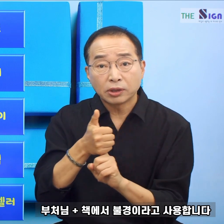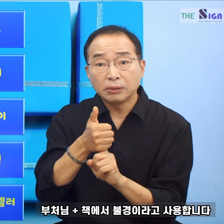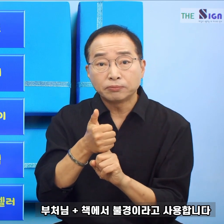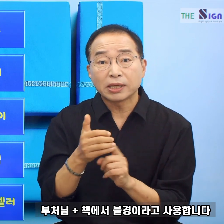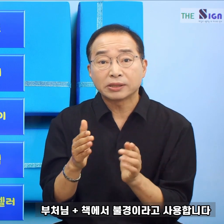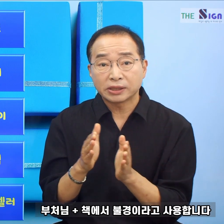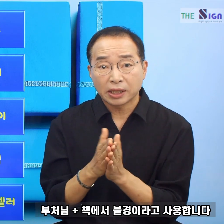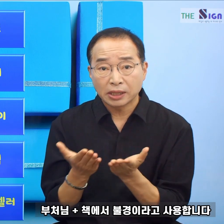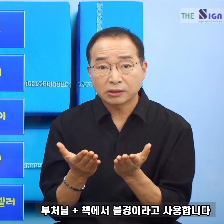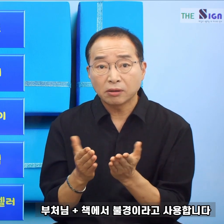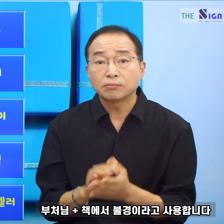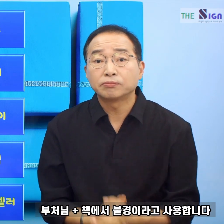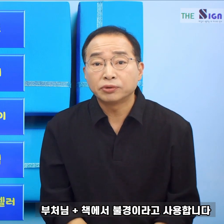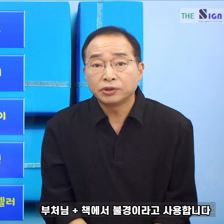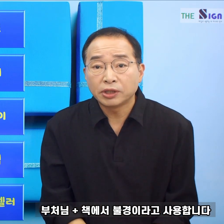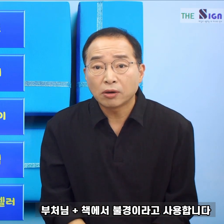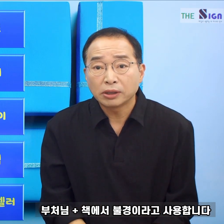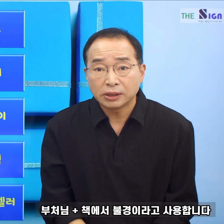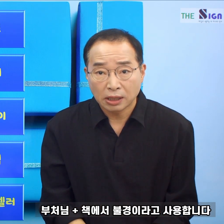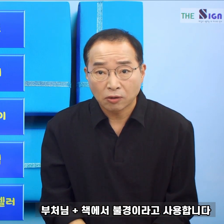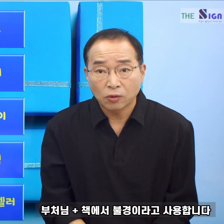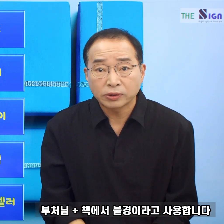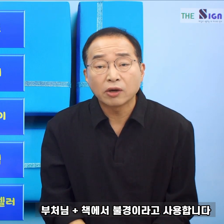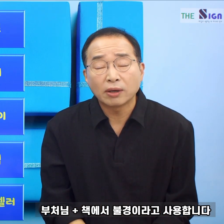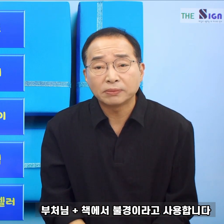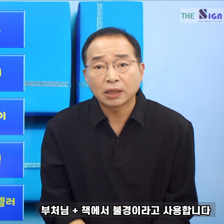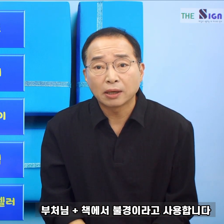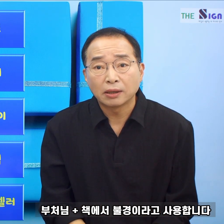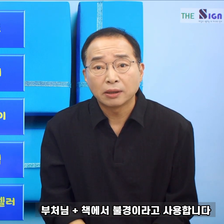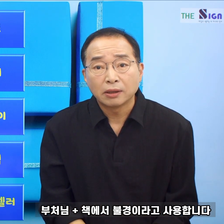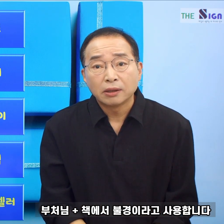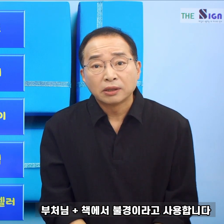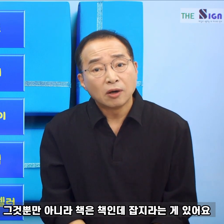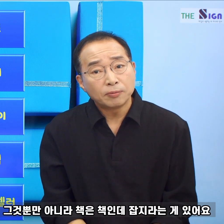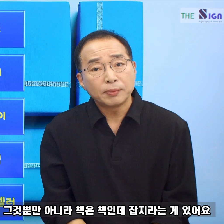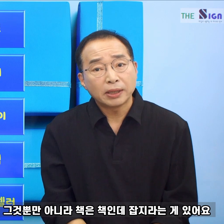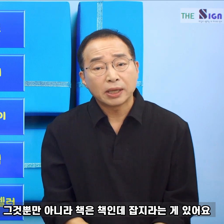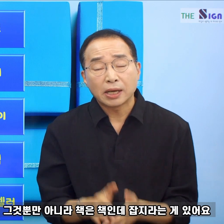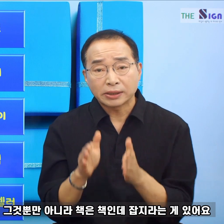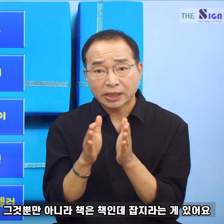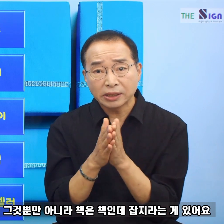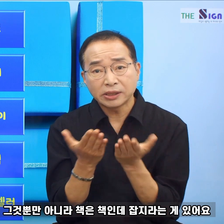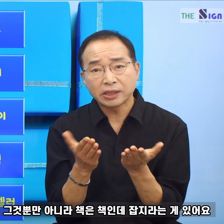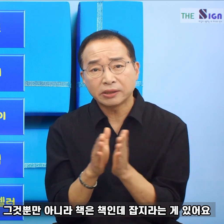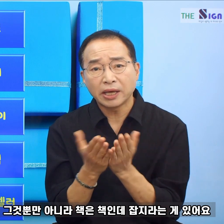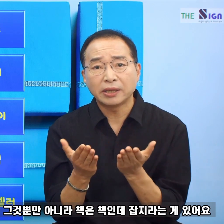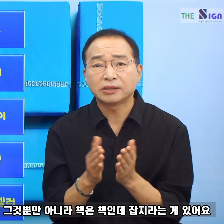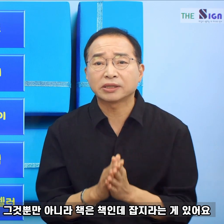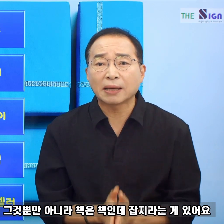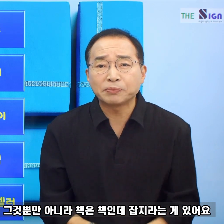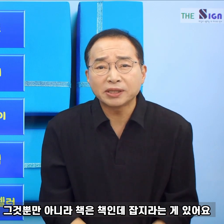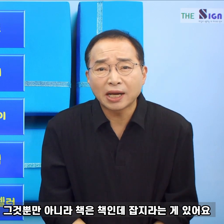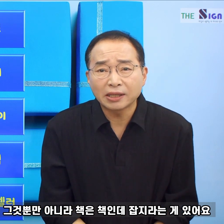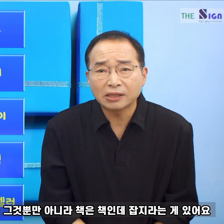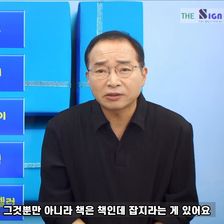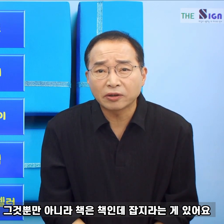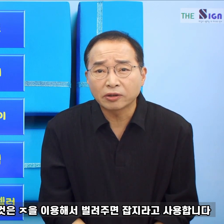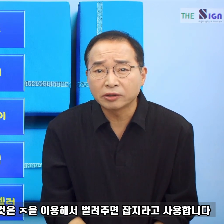부처님 플러스 책해서 불경이라고 사용합니다. 그것뿐만 아니라 책은 책인데 이제 잡지라는 게 있어요. 그것은